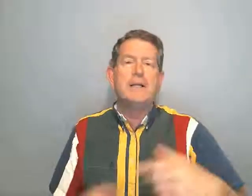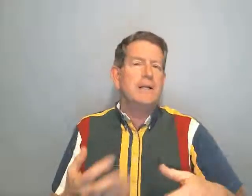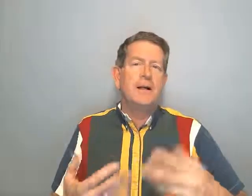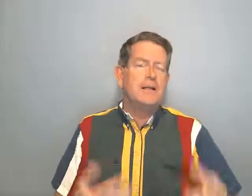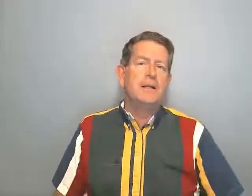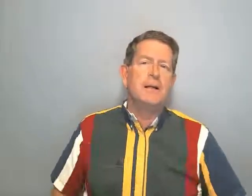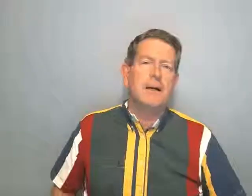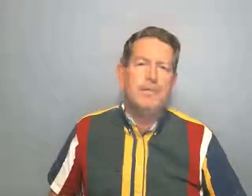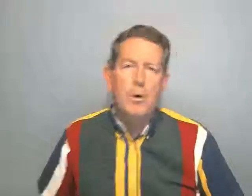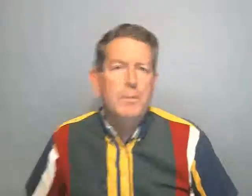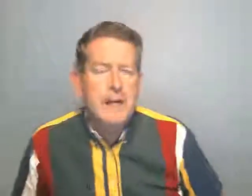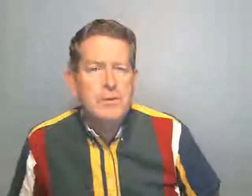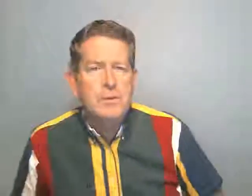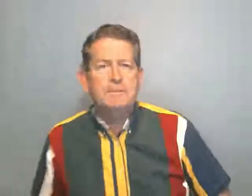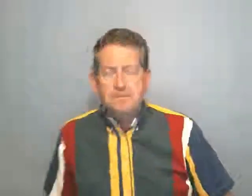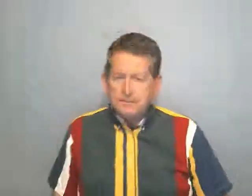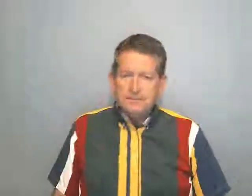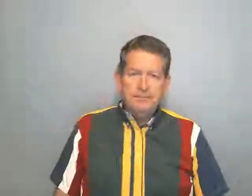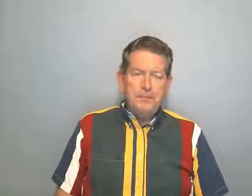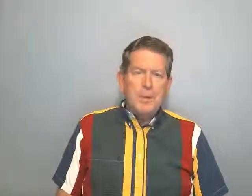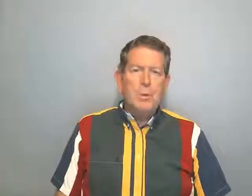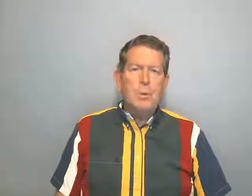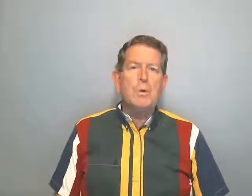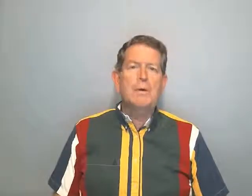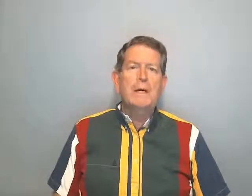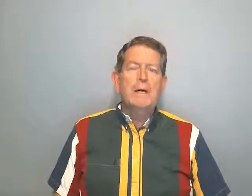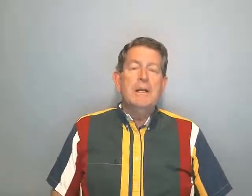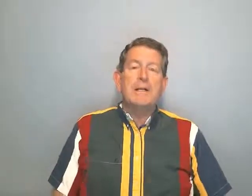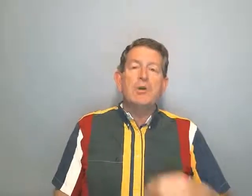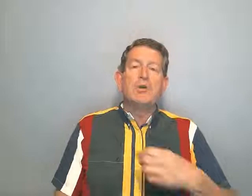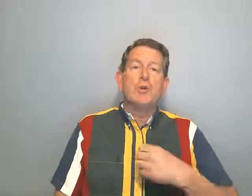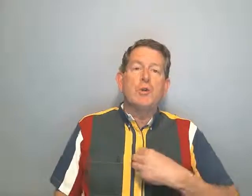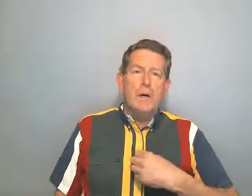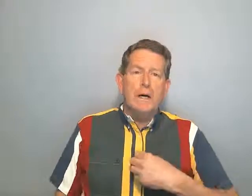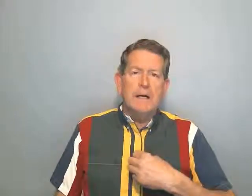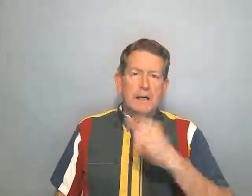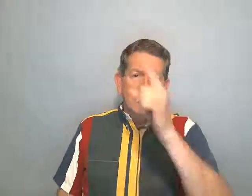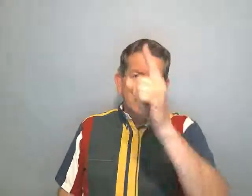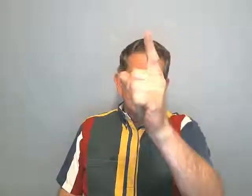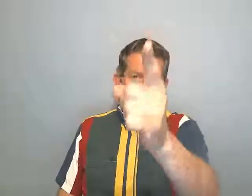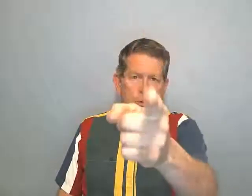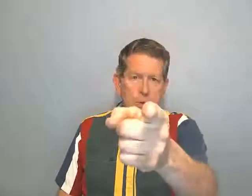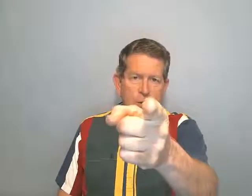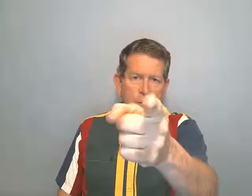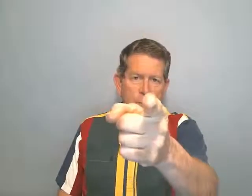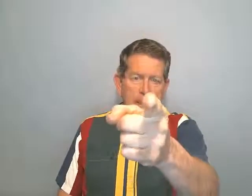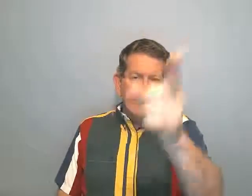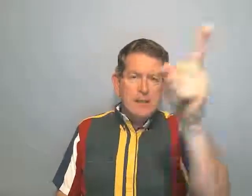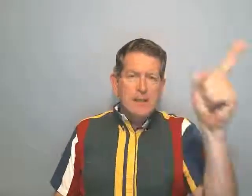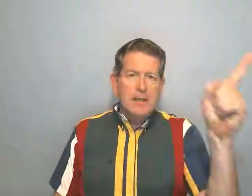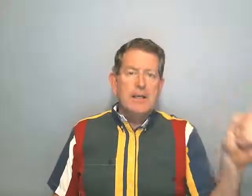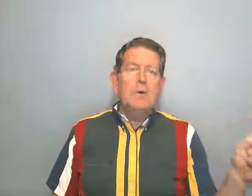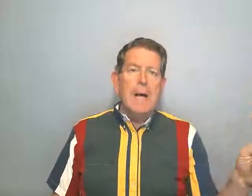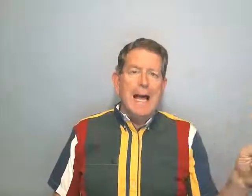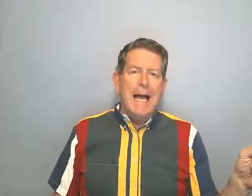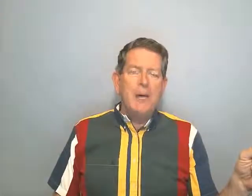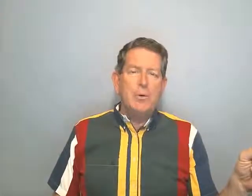etc., etc. Obligation. Donc, c'est je dois, tu dois, il ou elle